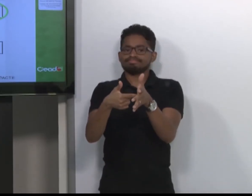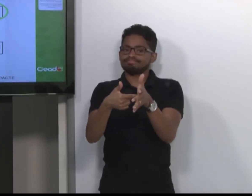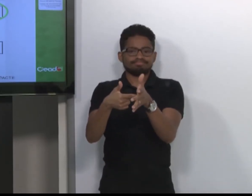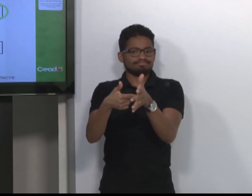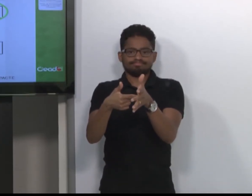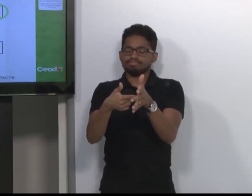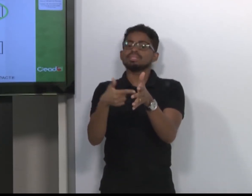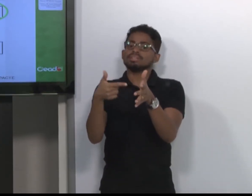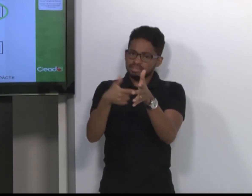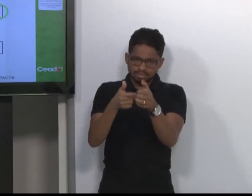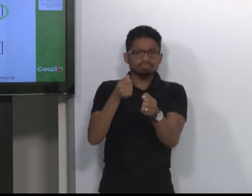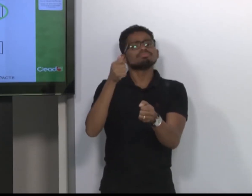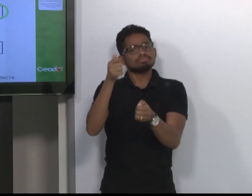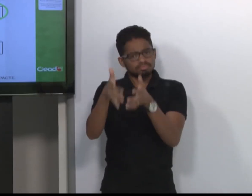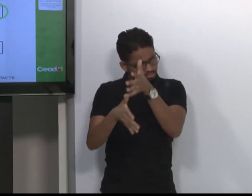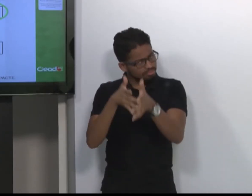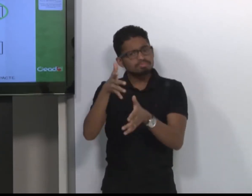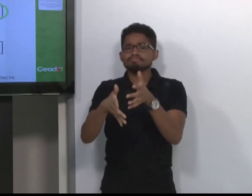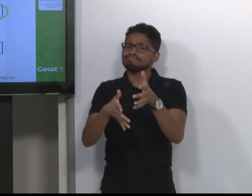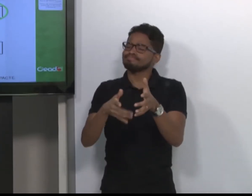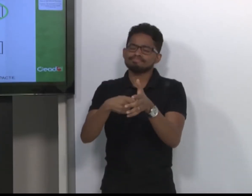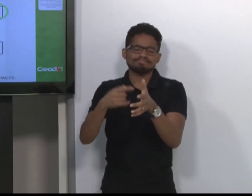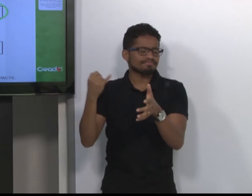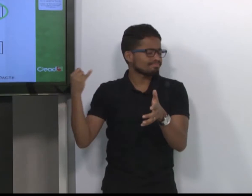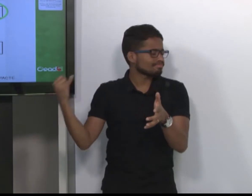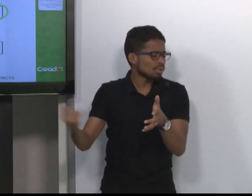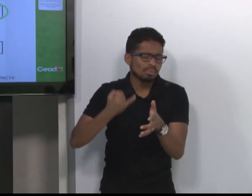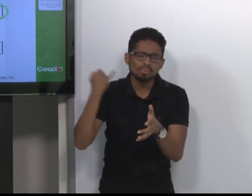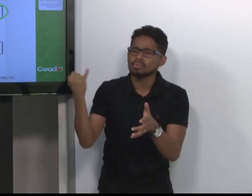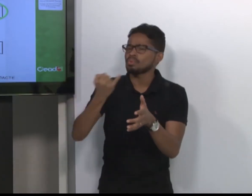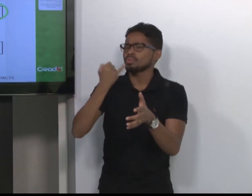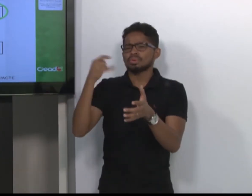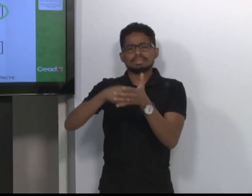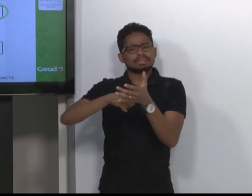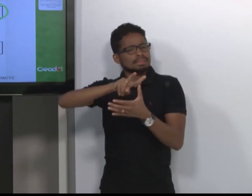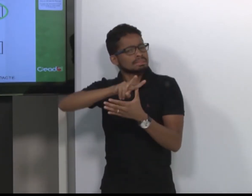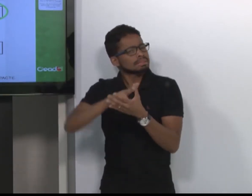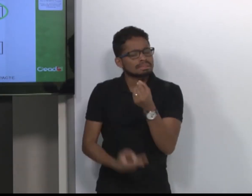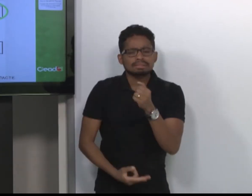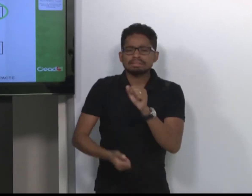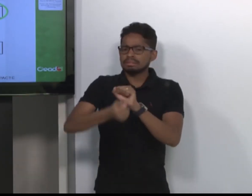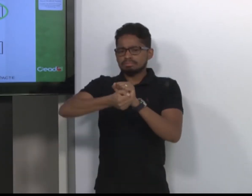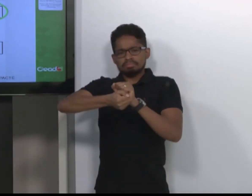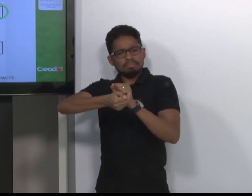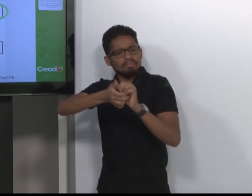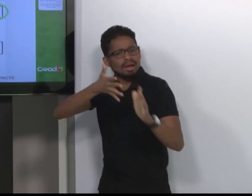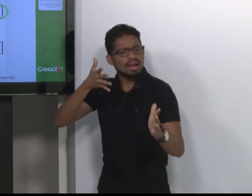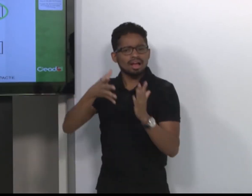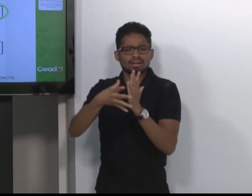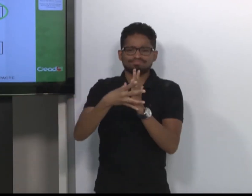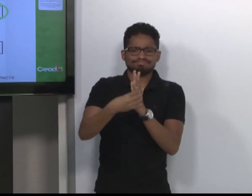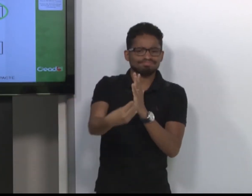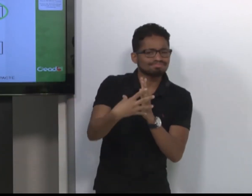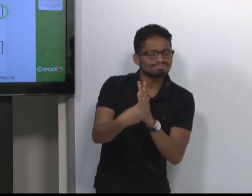Não podemos pensar que ser intérprete é apenas conhecer a língua de sinais. Claro, é necessário a